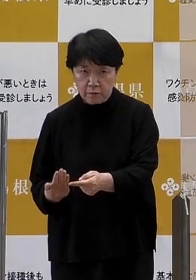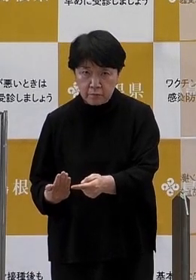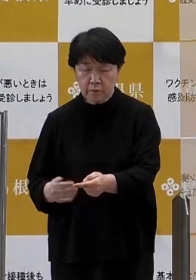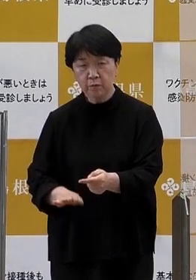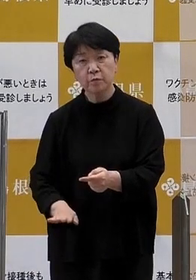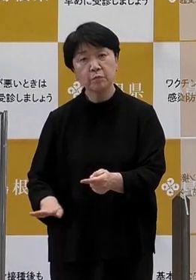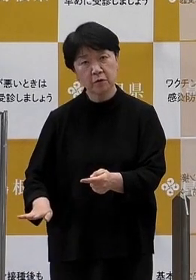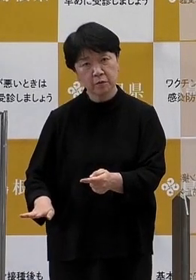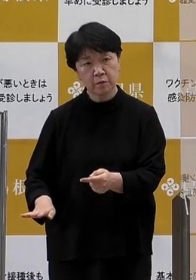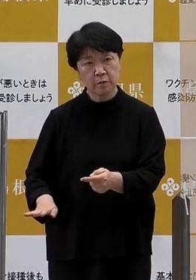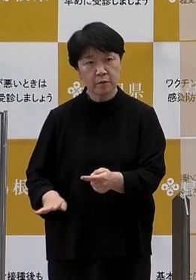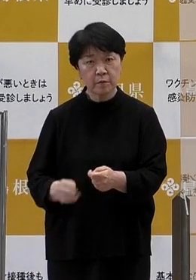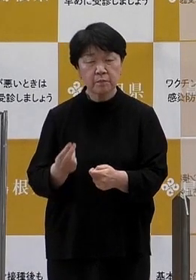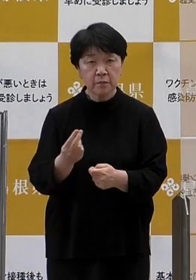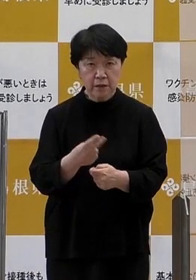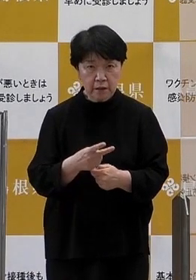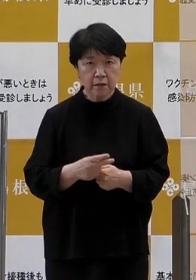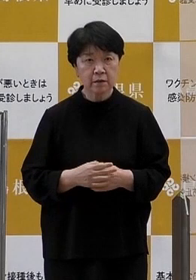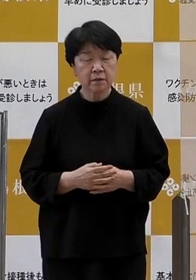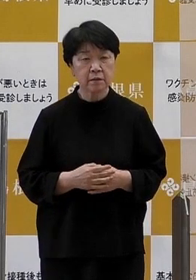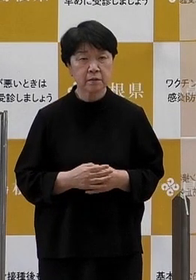それから